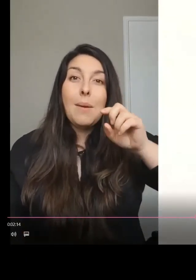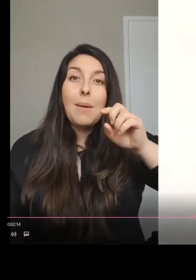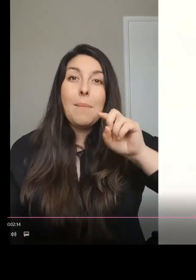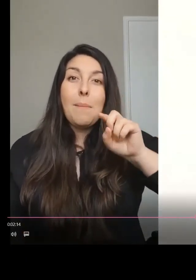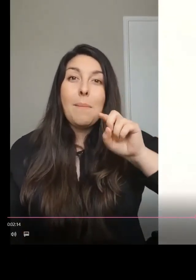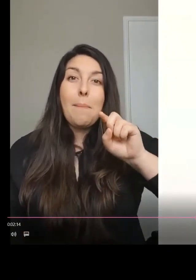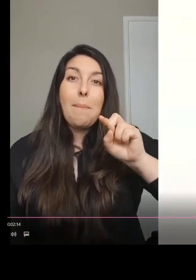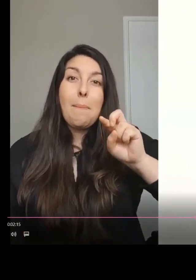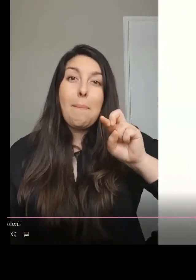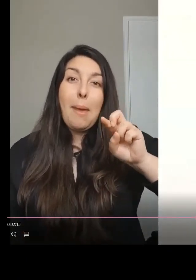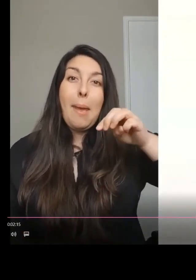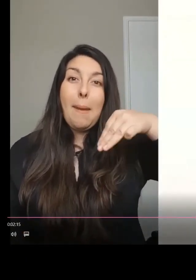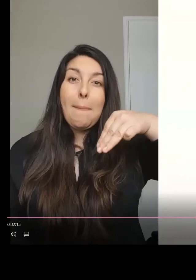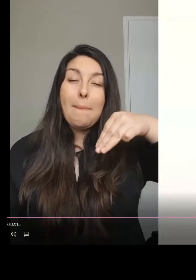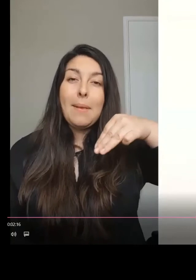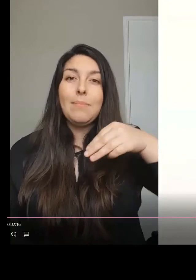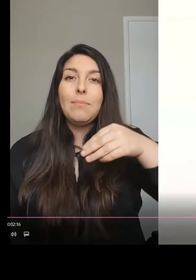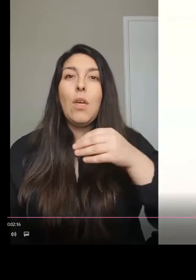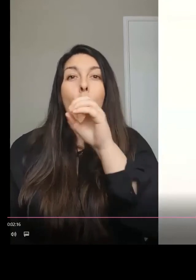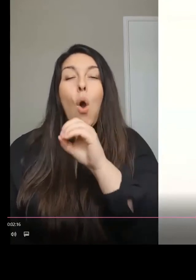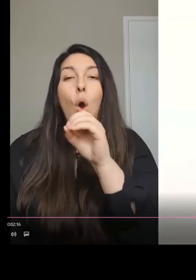estudiantil-spm.